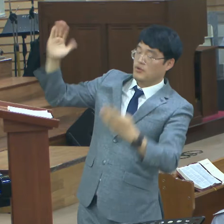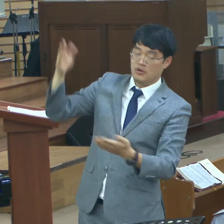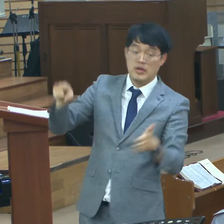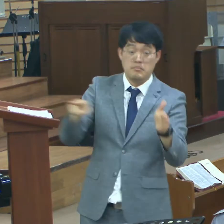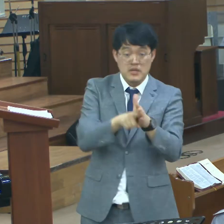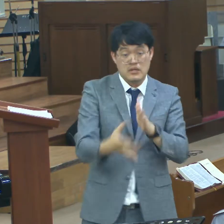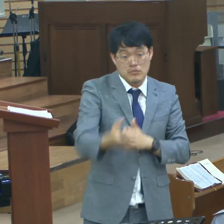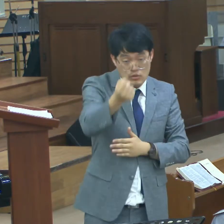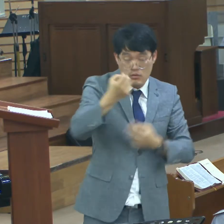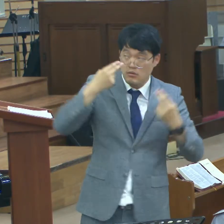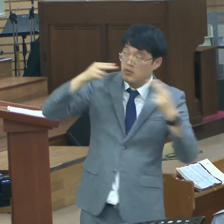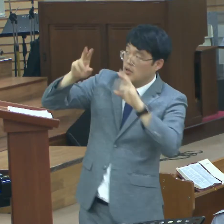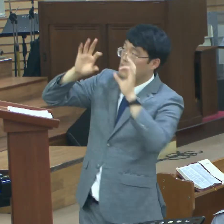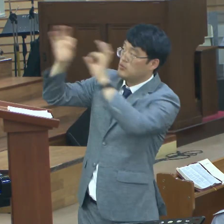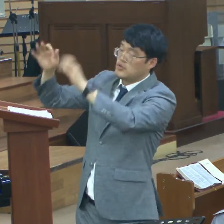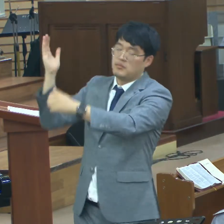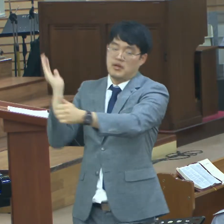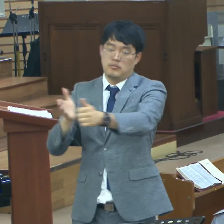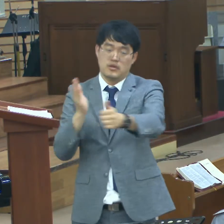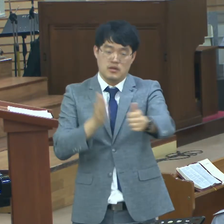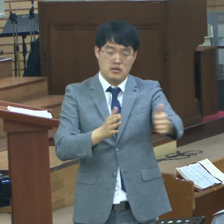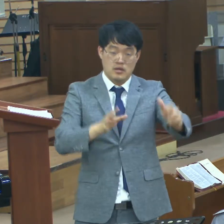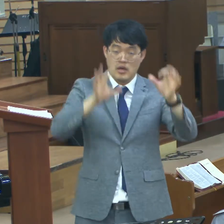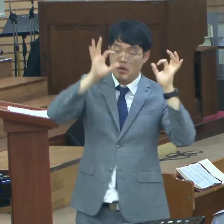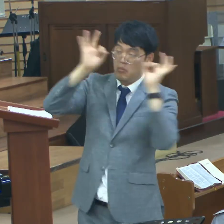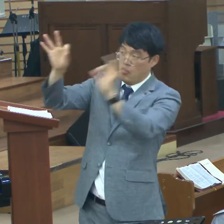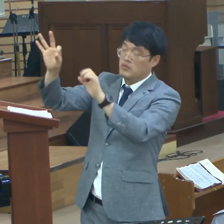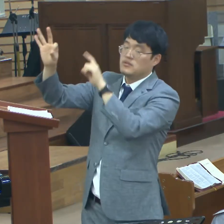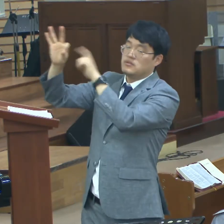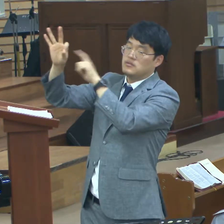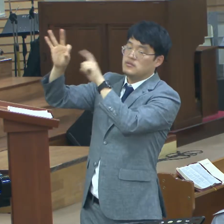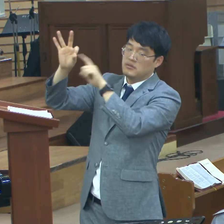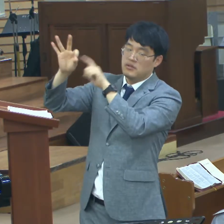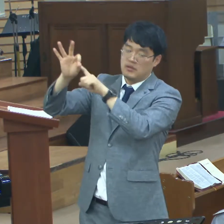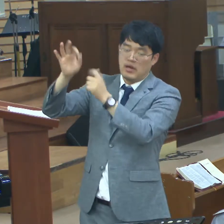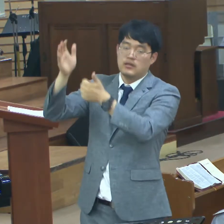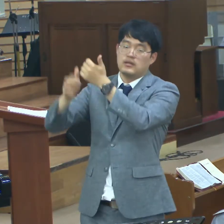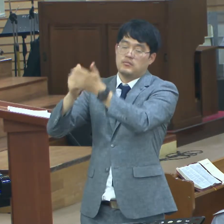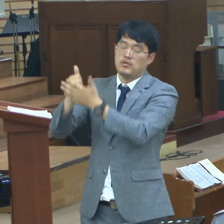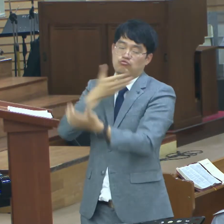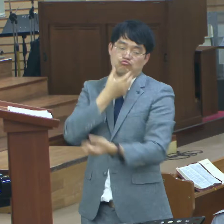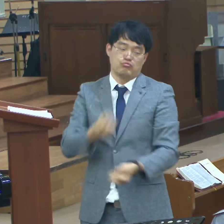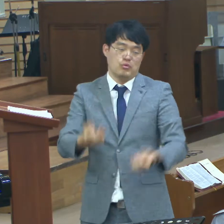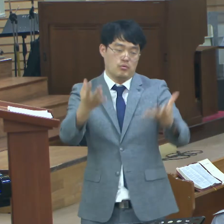보시기를 바랍니다. 이 보게 하시는 역사가 하나님의 큰 축복이죠.